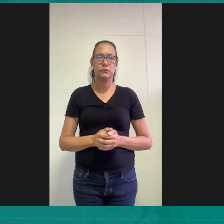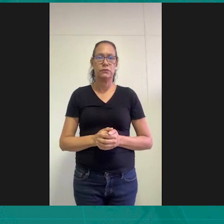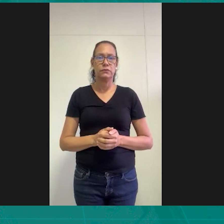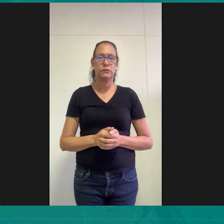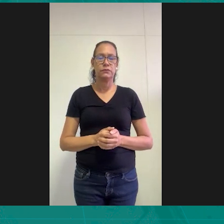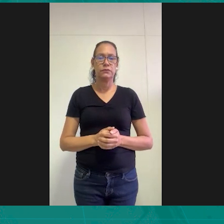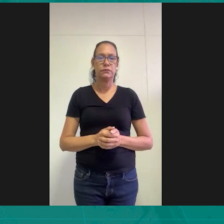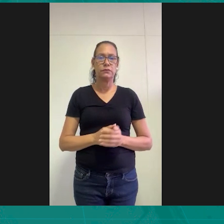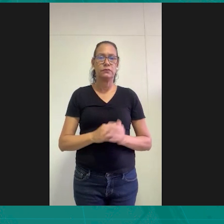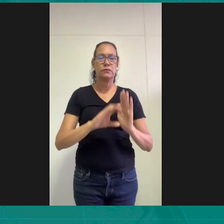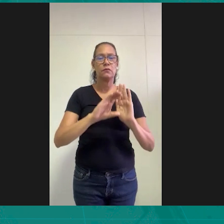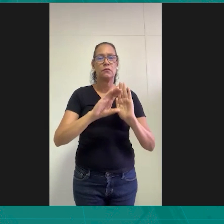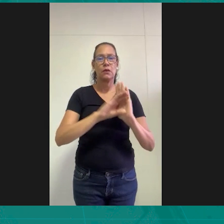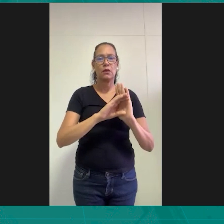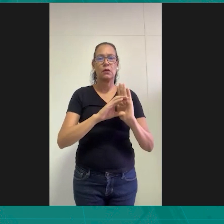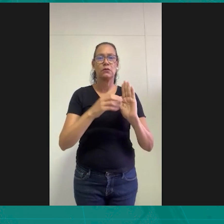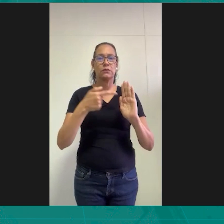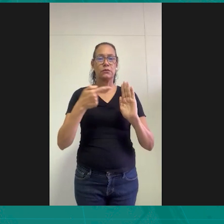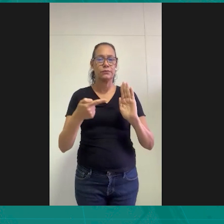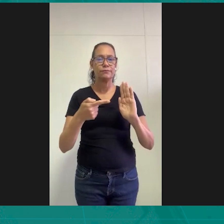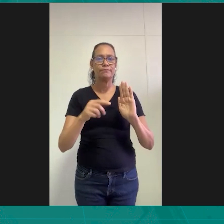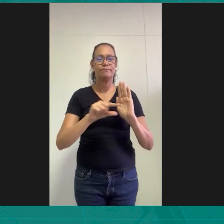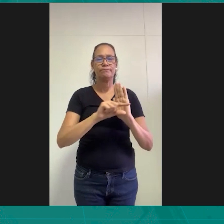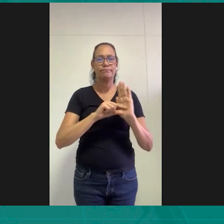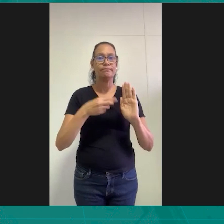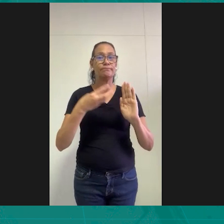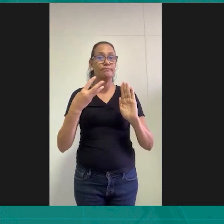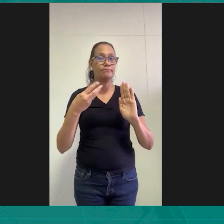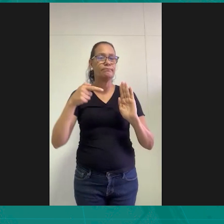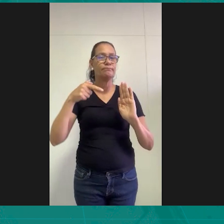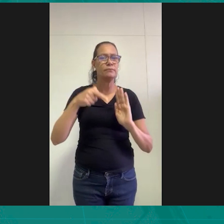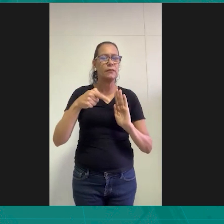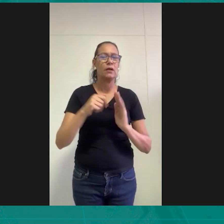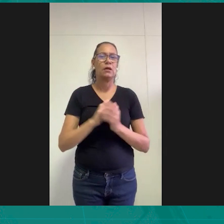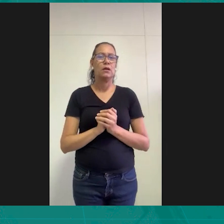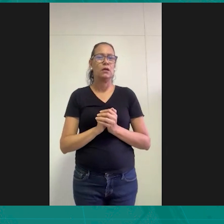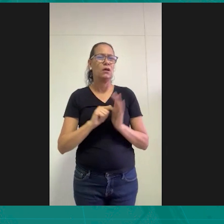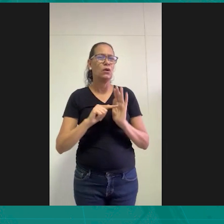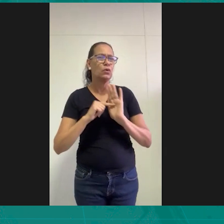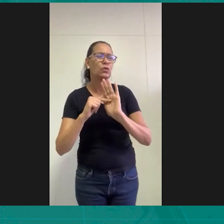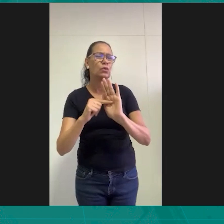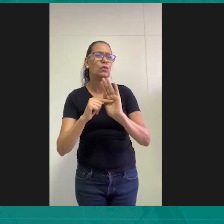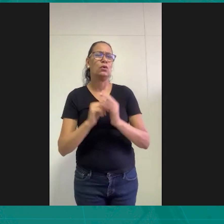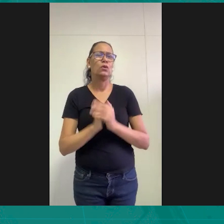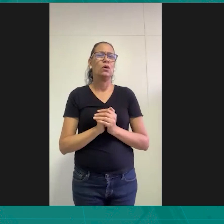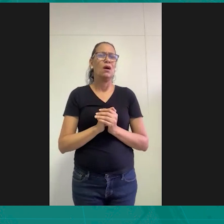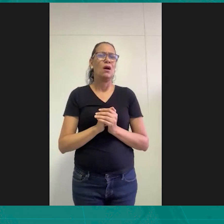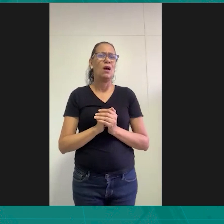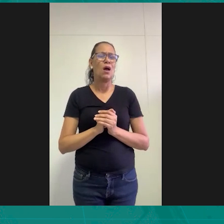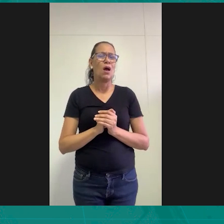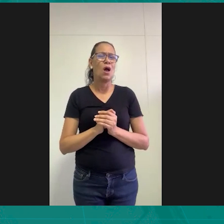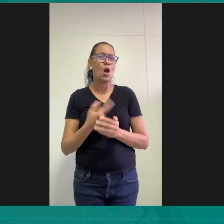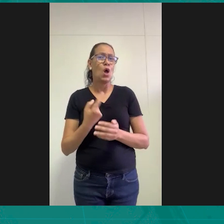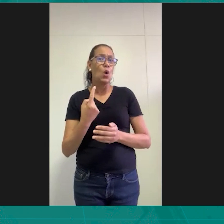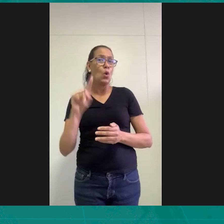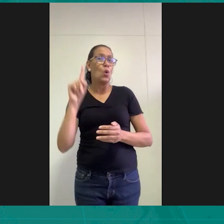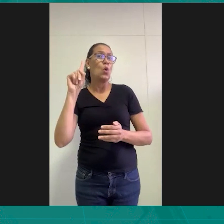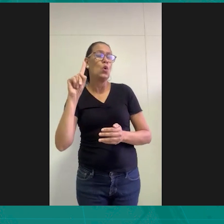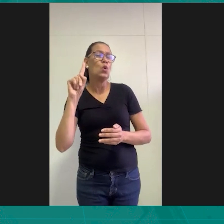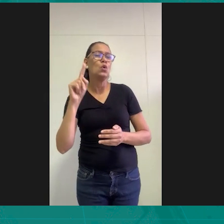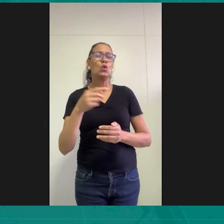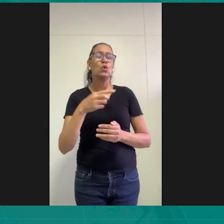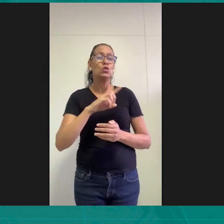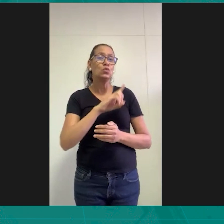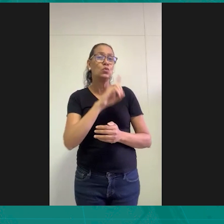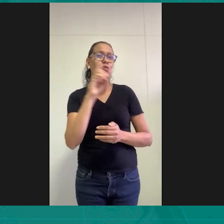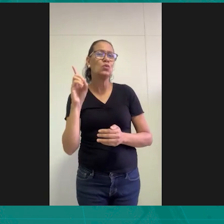no último dia, o grande dia da festa, levantou-se Jesus e exclamou, né? Se alguém tem sede, venha a mim e